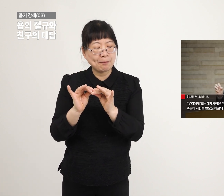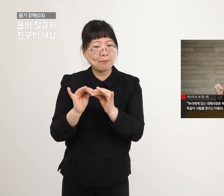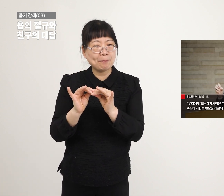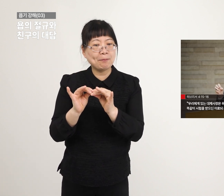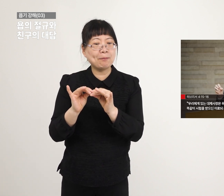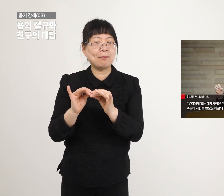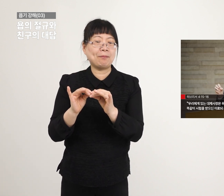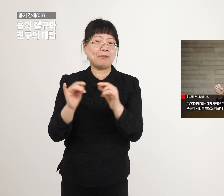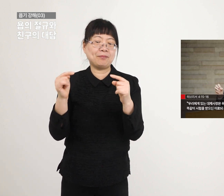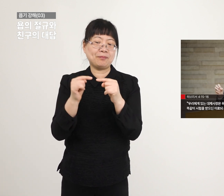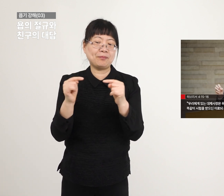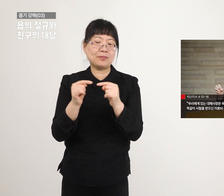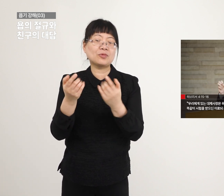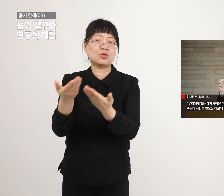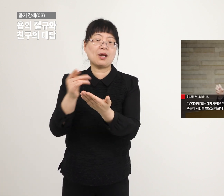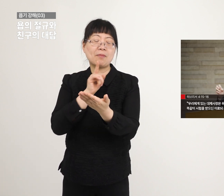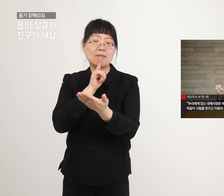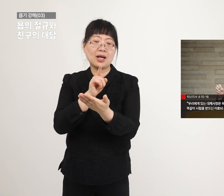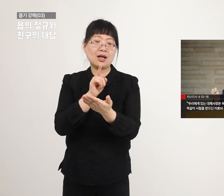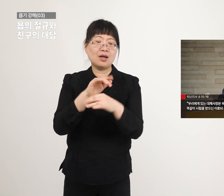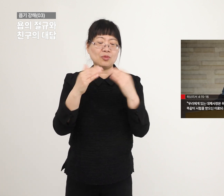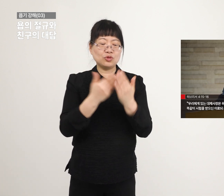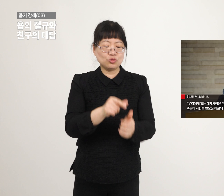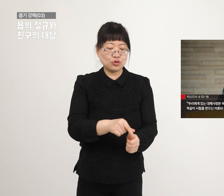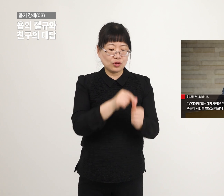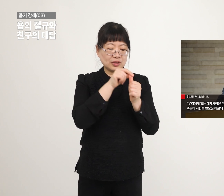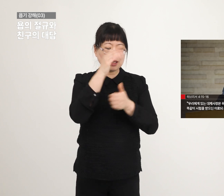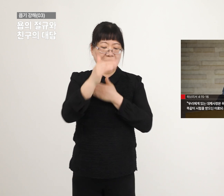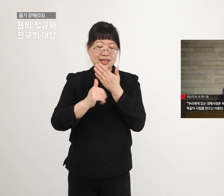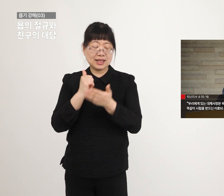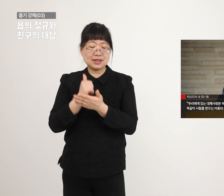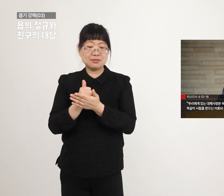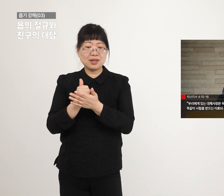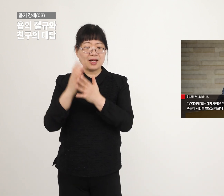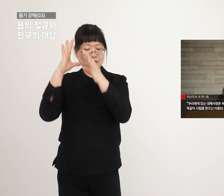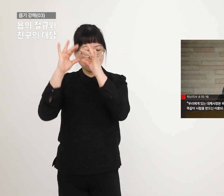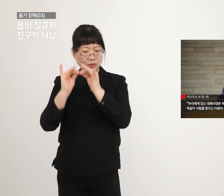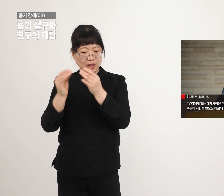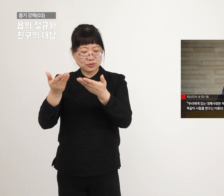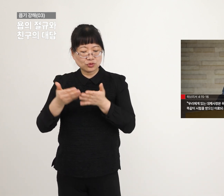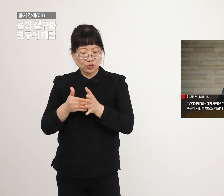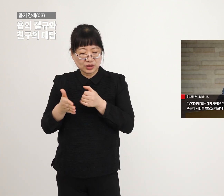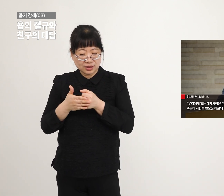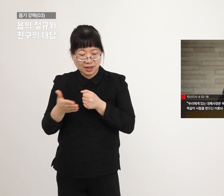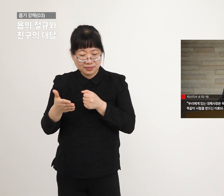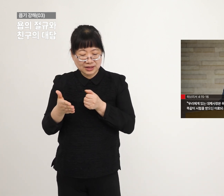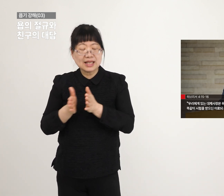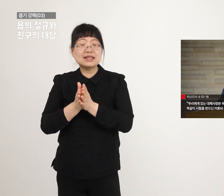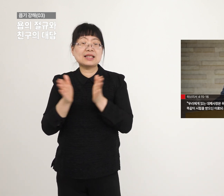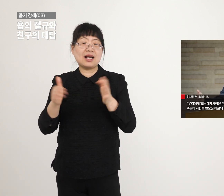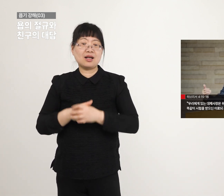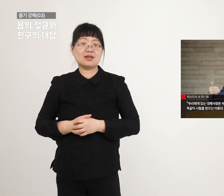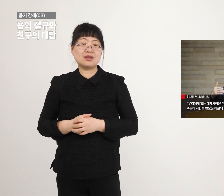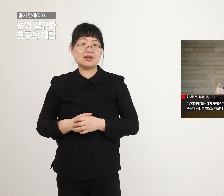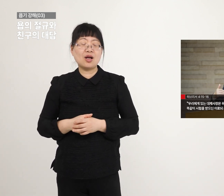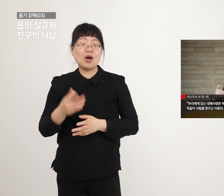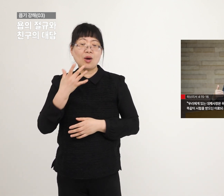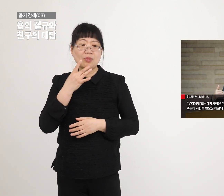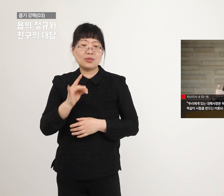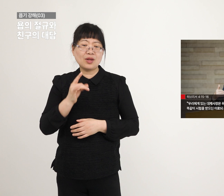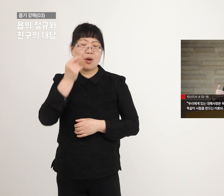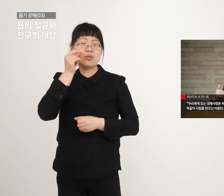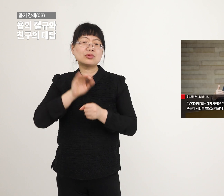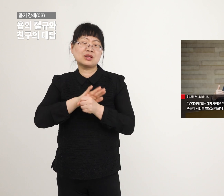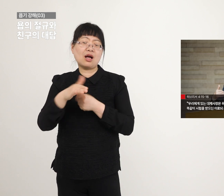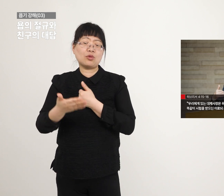모든 구원은 하나님의 공감으로부터 시작되는 거 아시죠? 물론 이 공감이 동정이라는